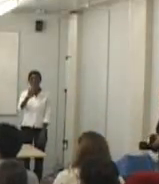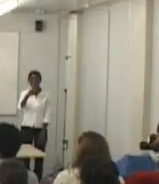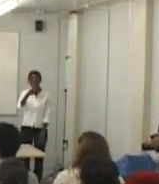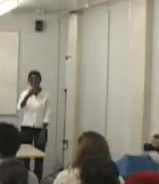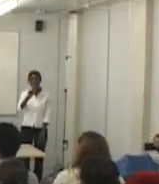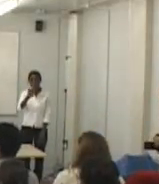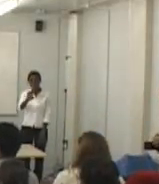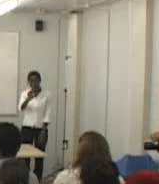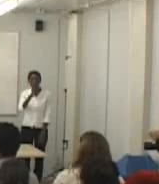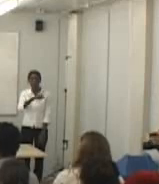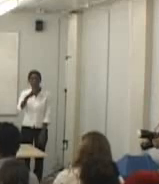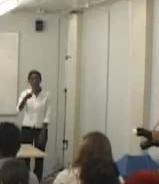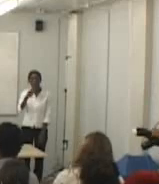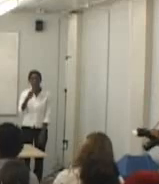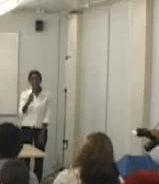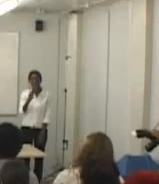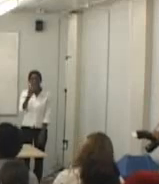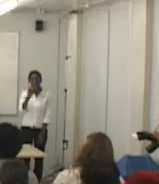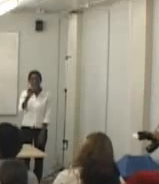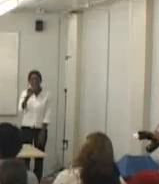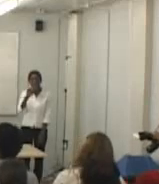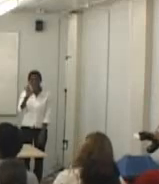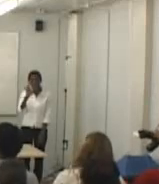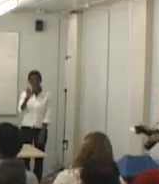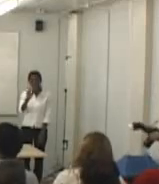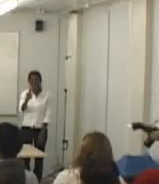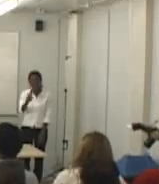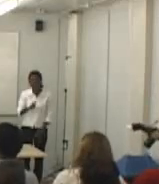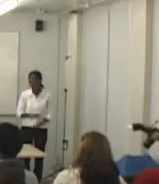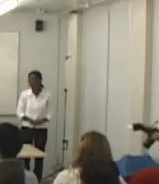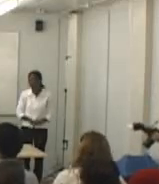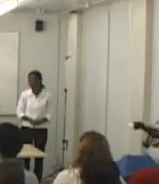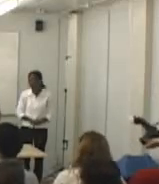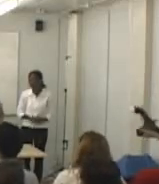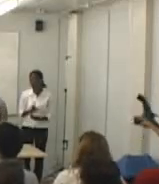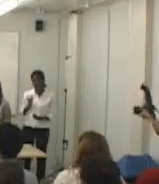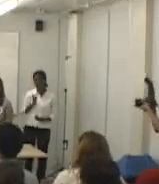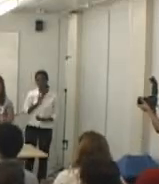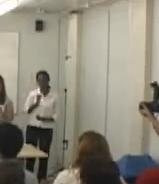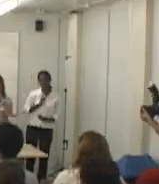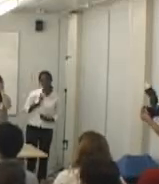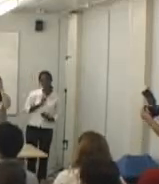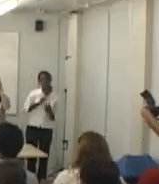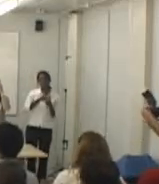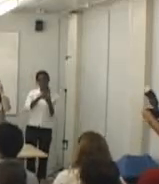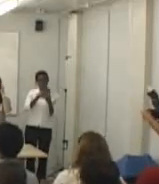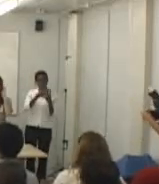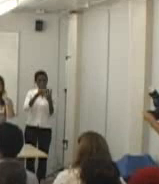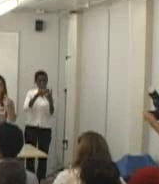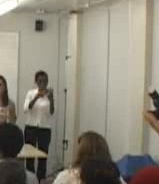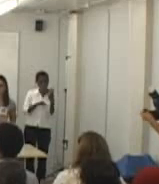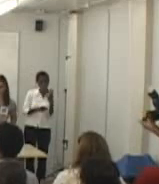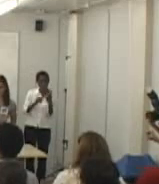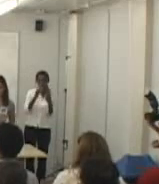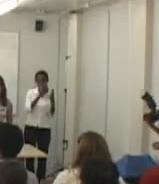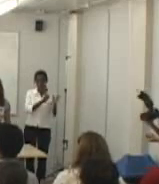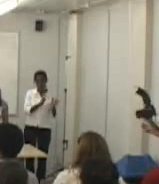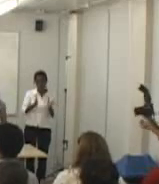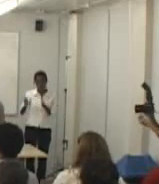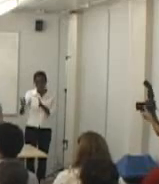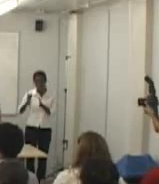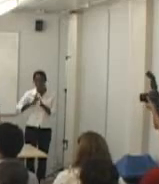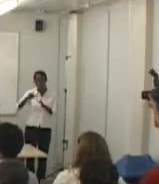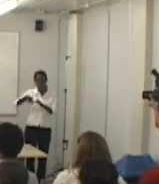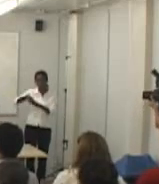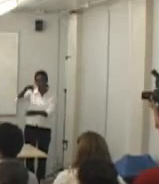Professor Walter Ah é importante entender o seguinte são serão quatro blocos tá primeiro bloco nós sortearemos aqui